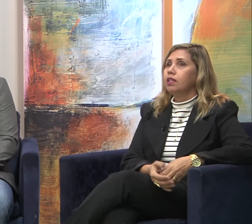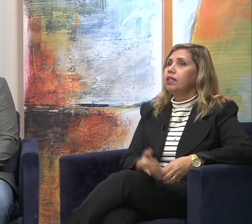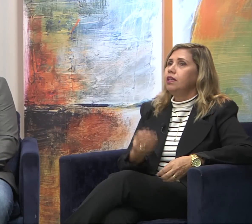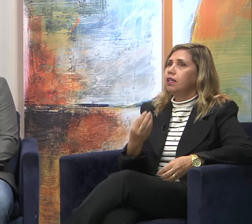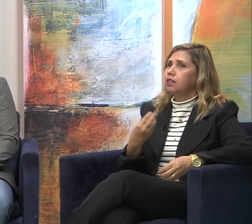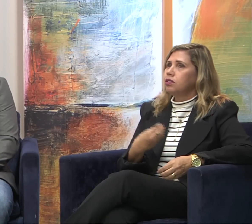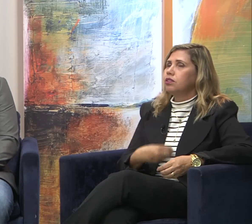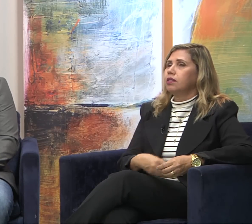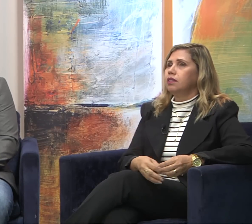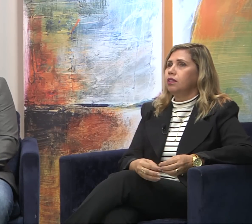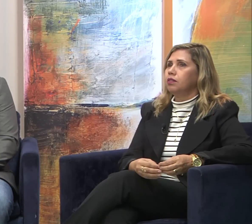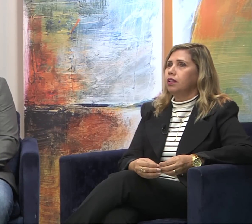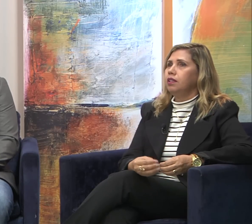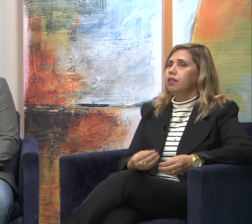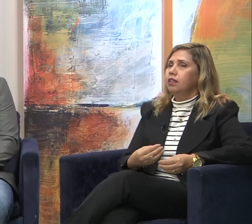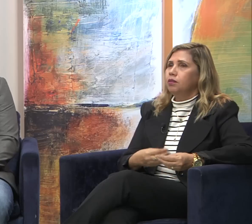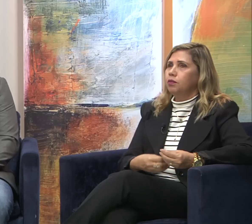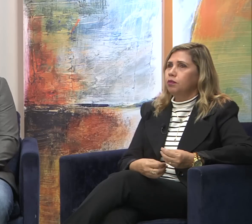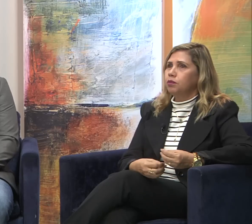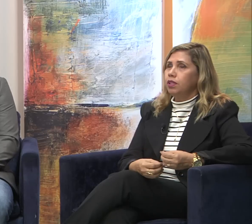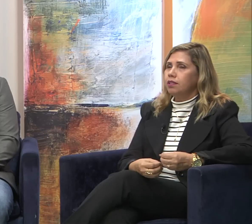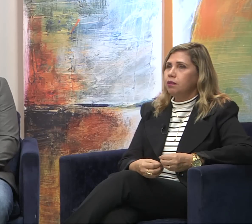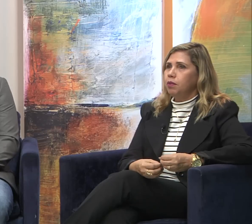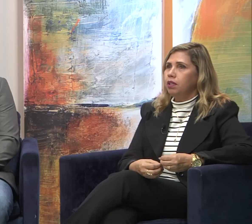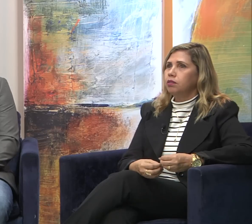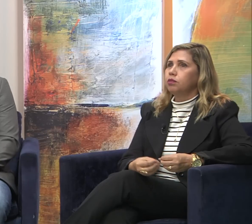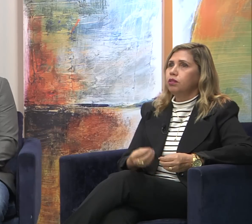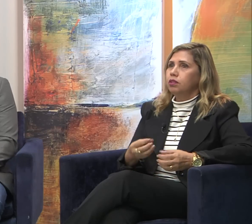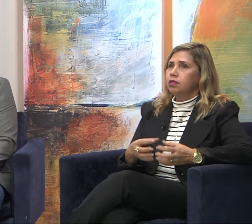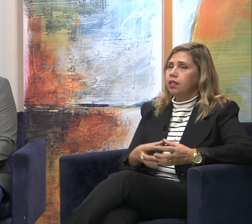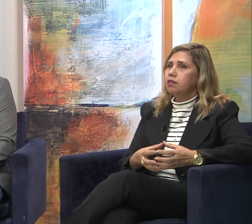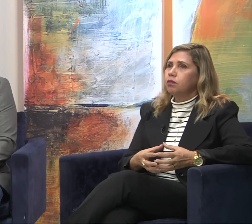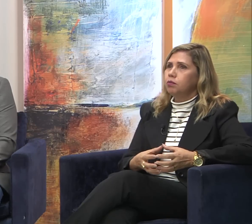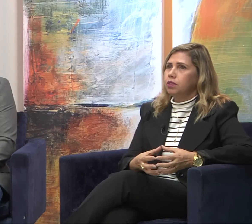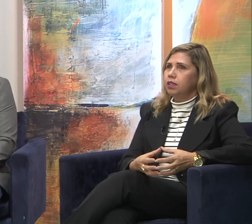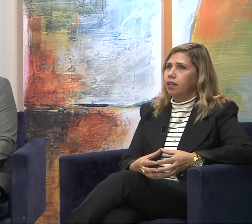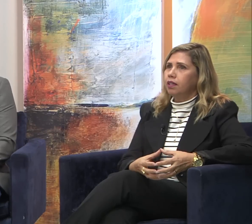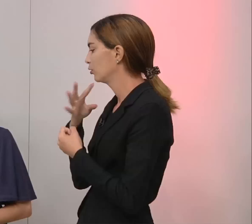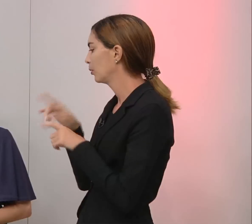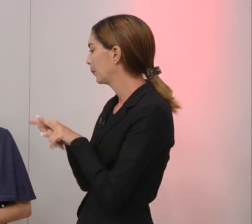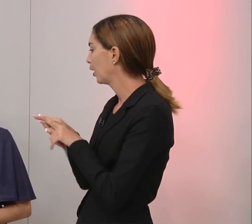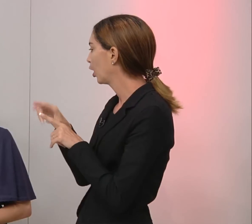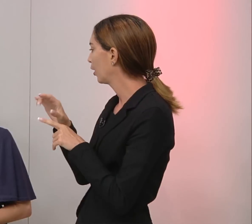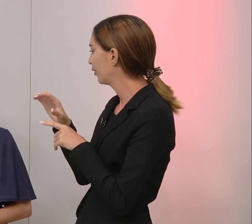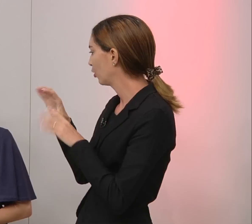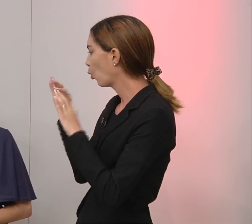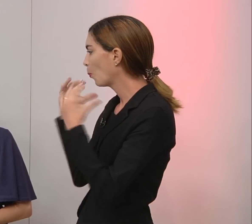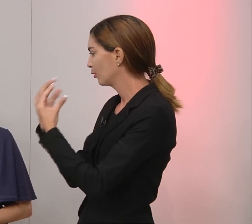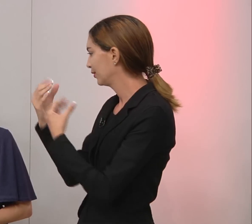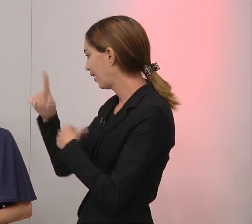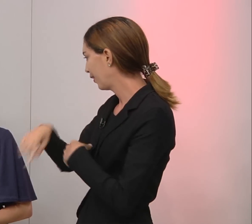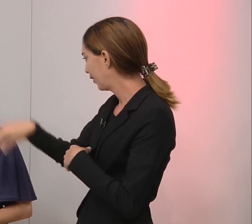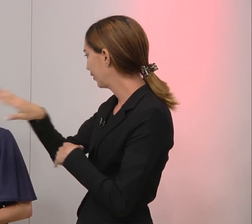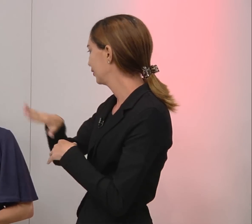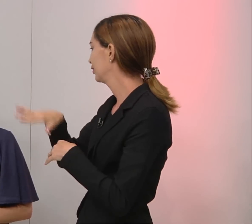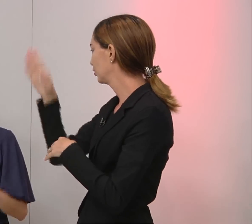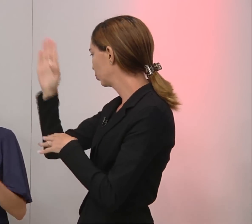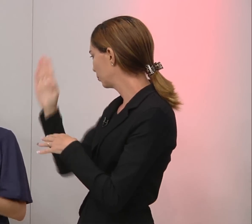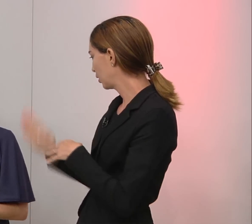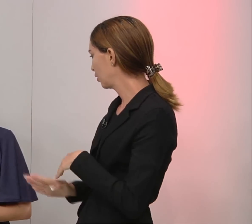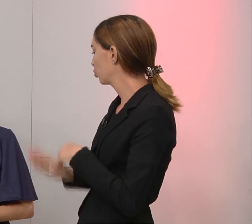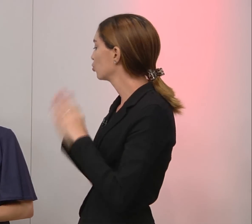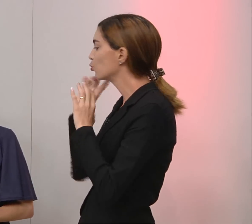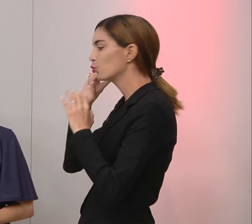Libras e aí a gente já tem alguém com conhecimento dessa comunidade dentro do território nacional.